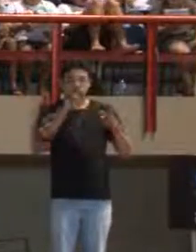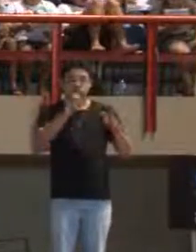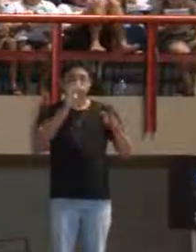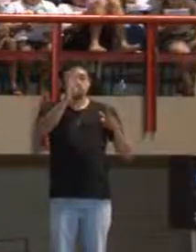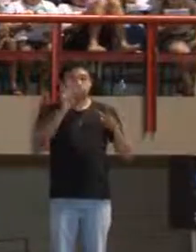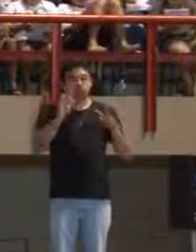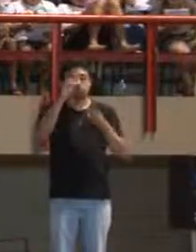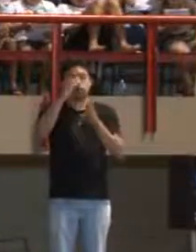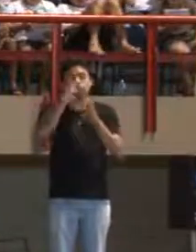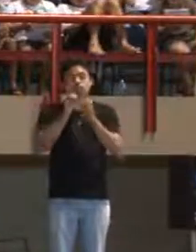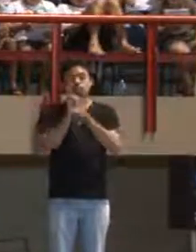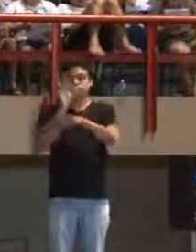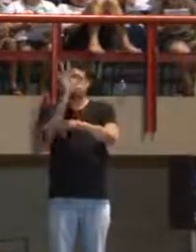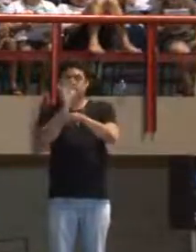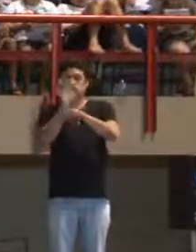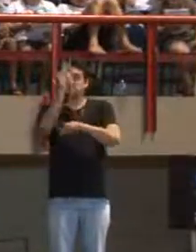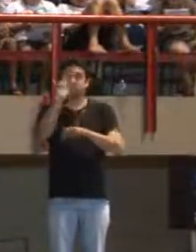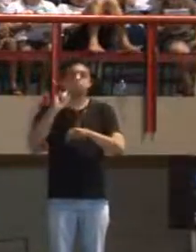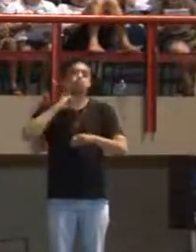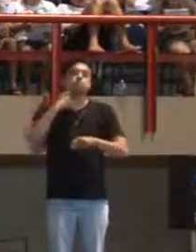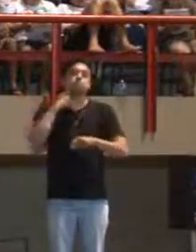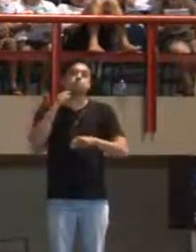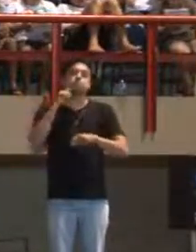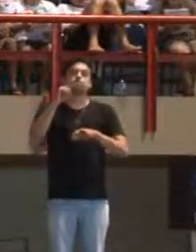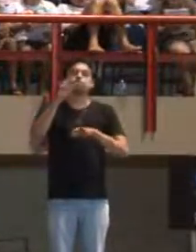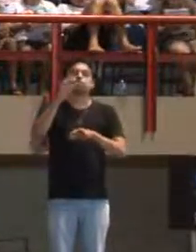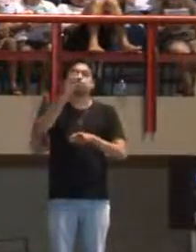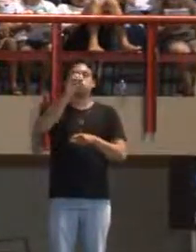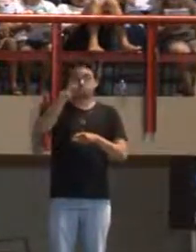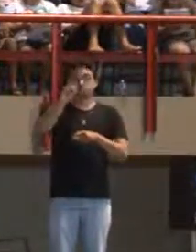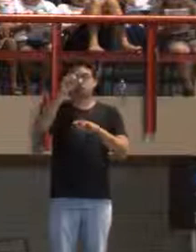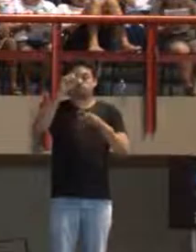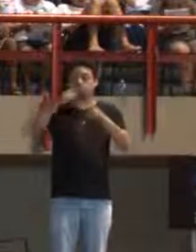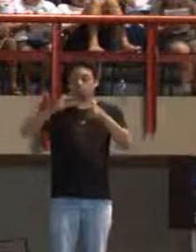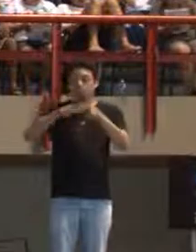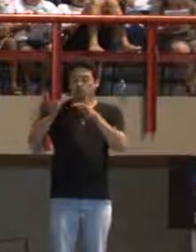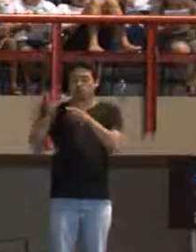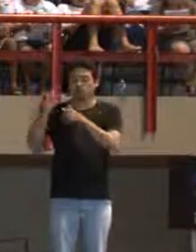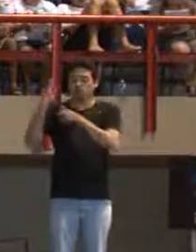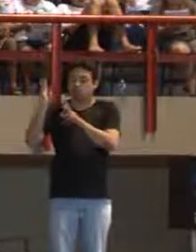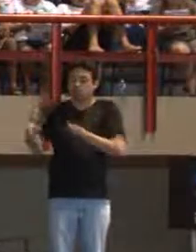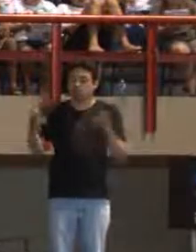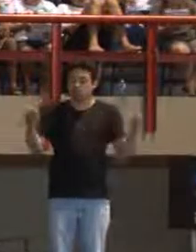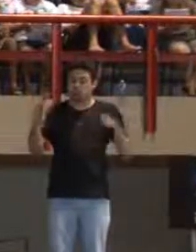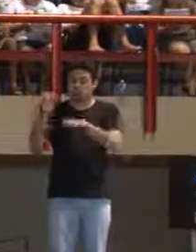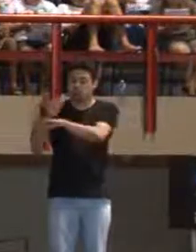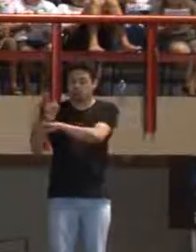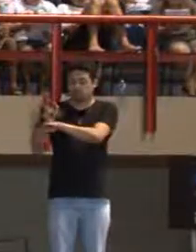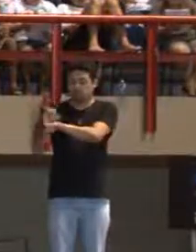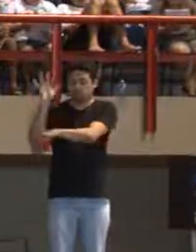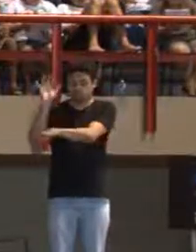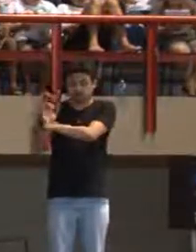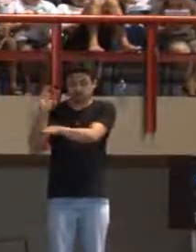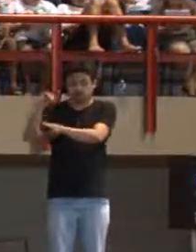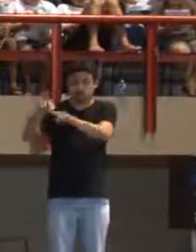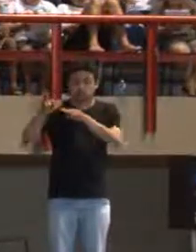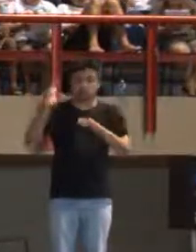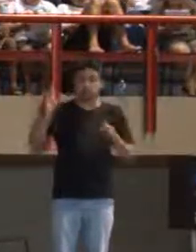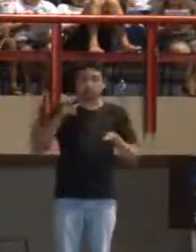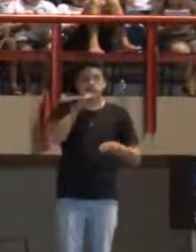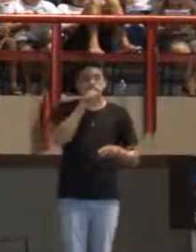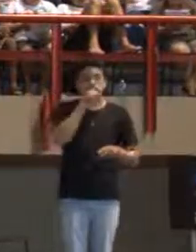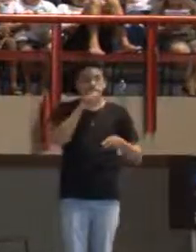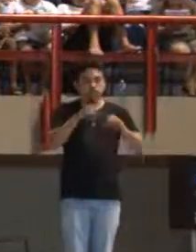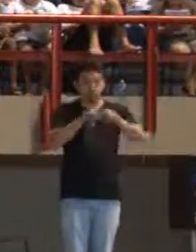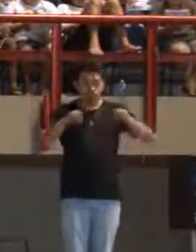50% menos hidrocarbonetos reativos quando comparados aos veículos movidos a gasolina. Os custos do gás natural